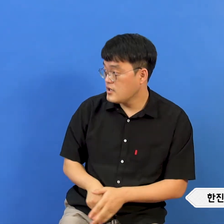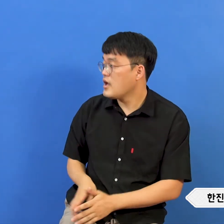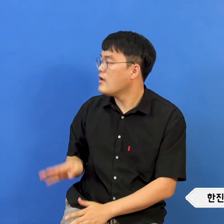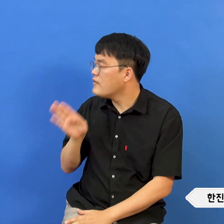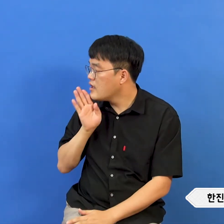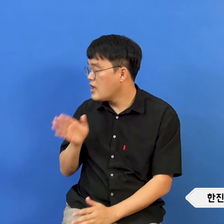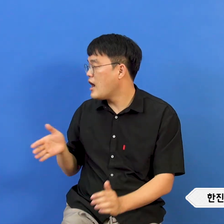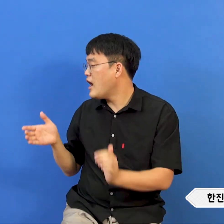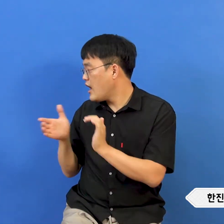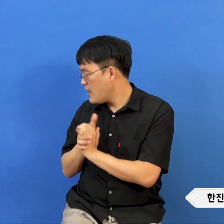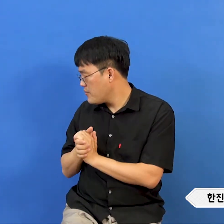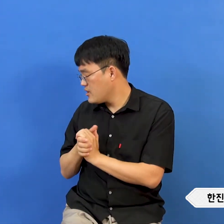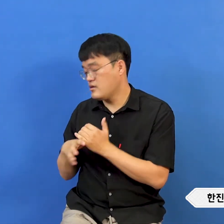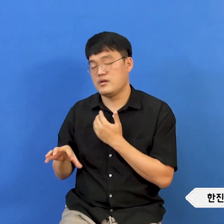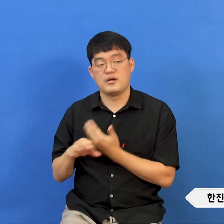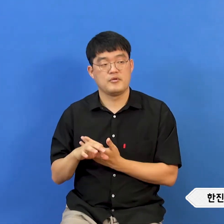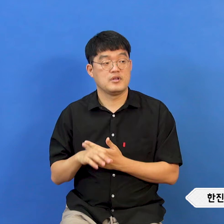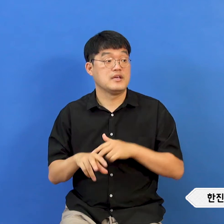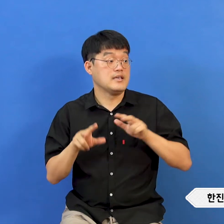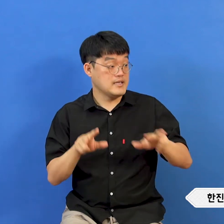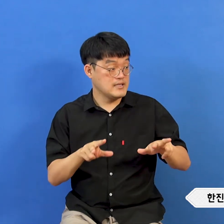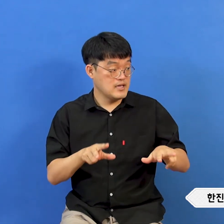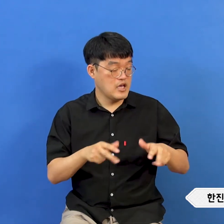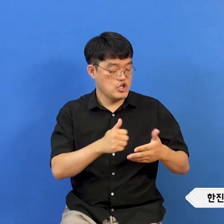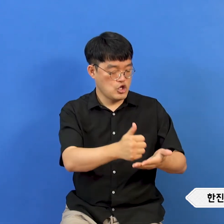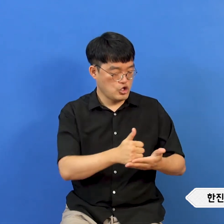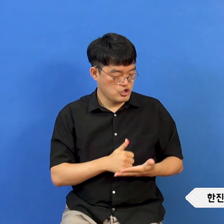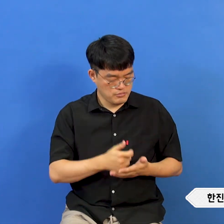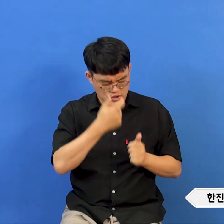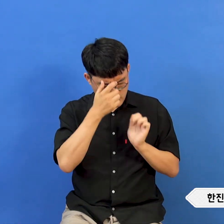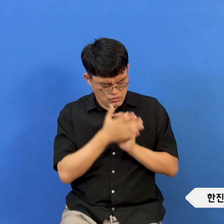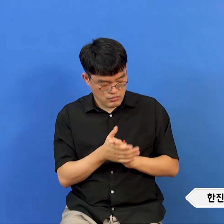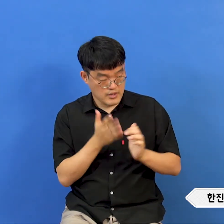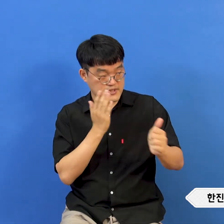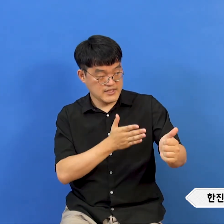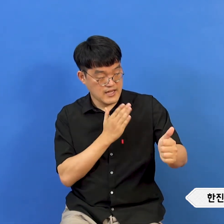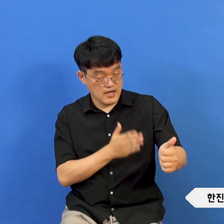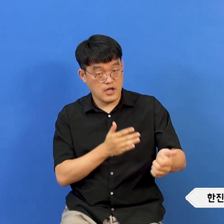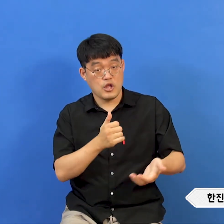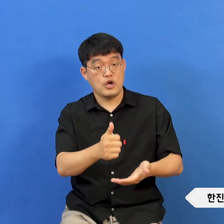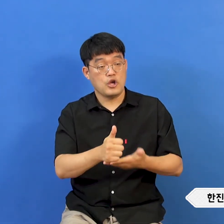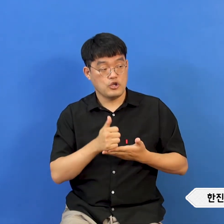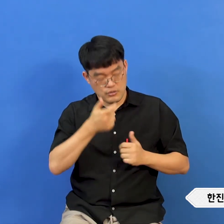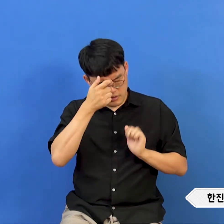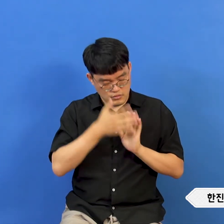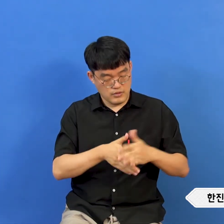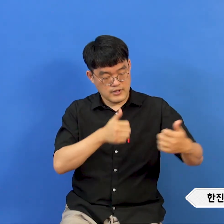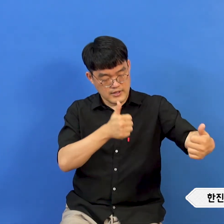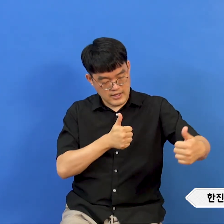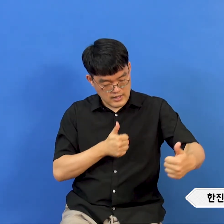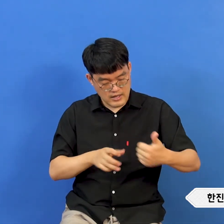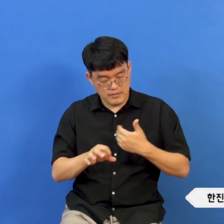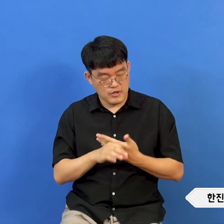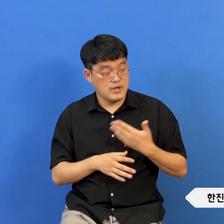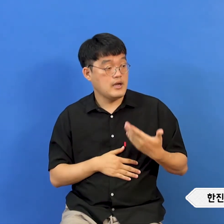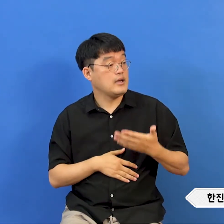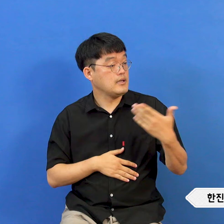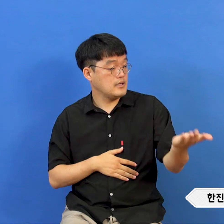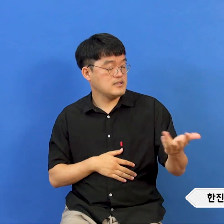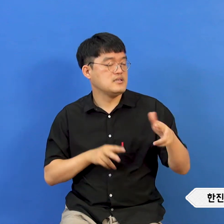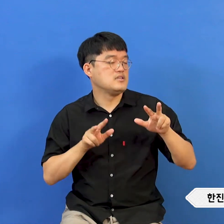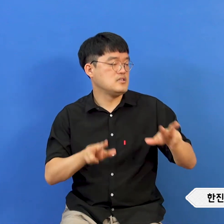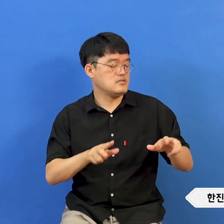아멘. 그럼 영접 기도를 합시다. 그래서 영접 기도를 따라하고 나면 이제 당신은 이제